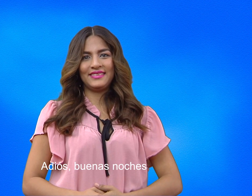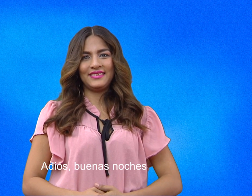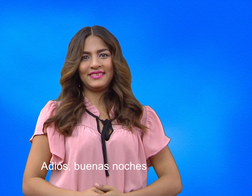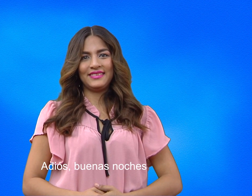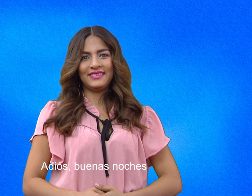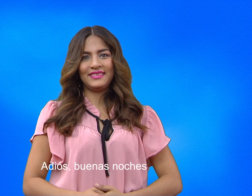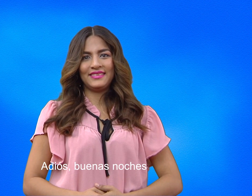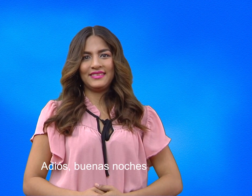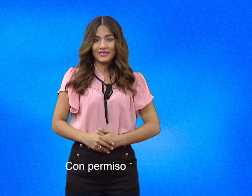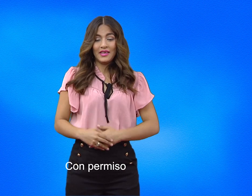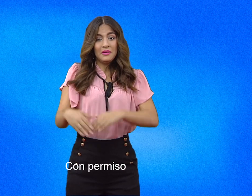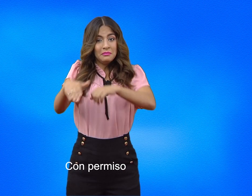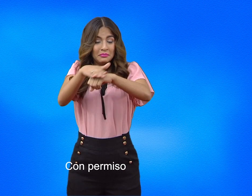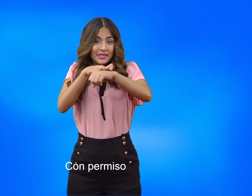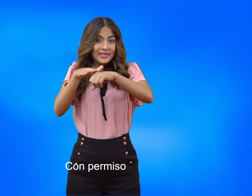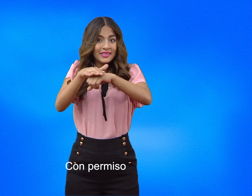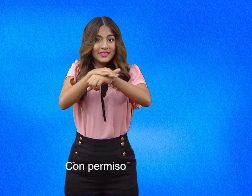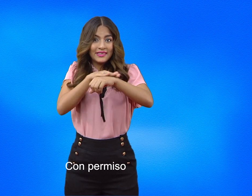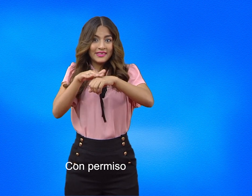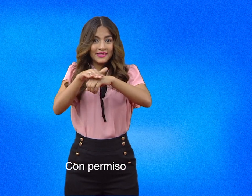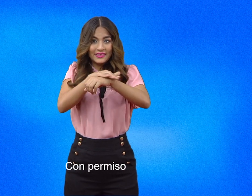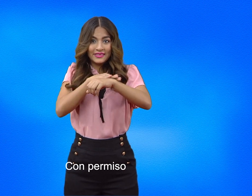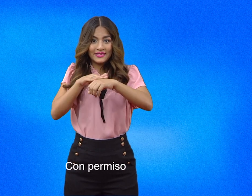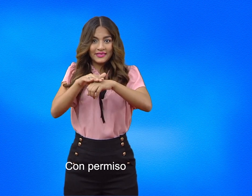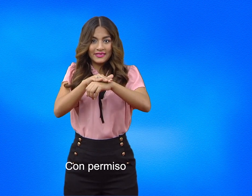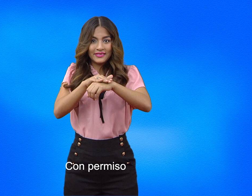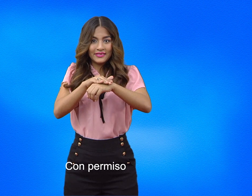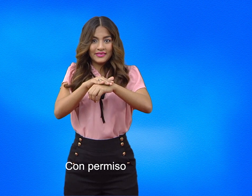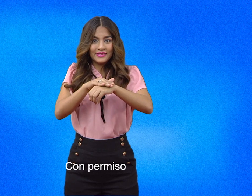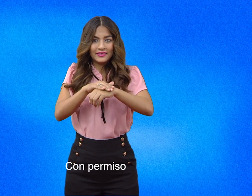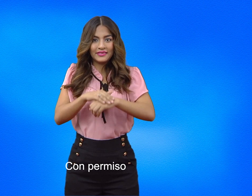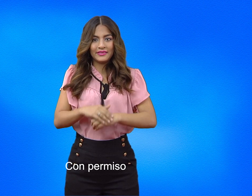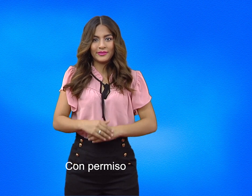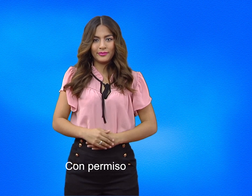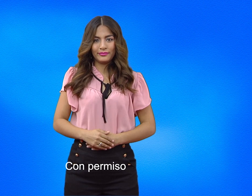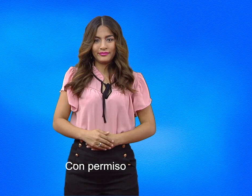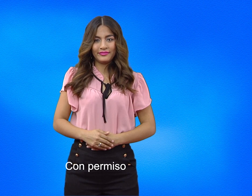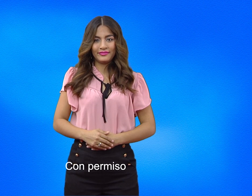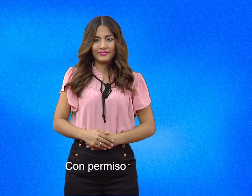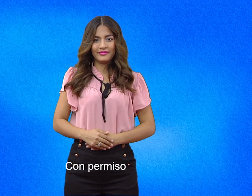Con permiso.